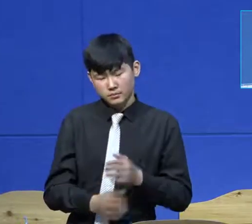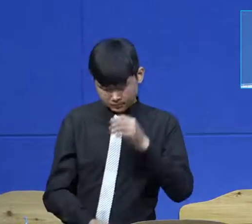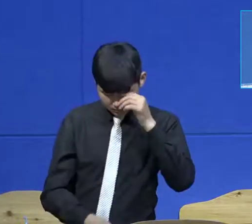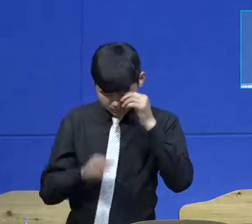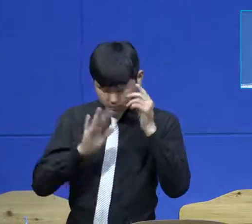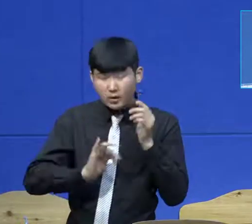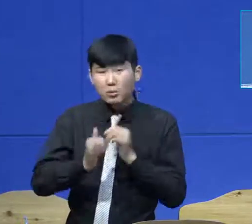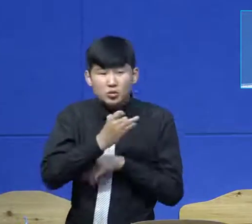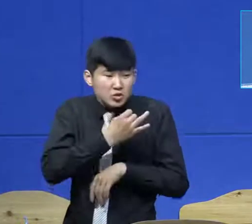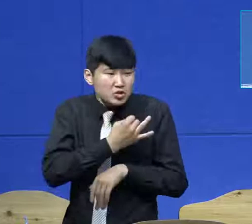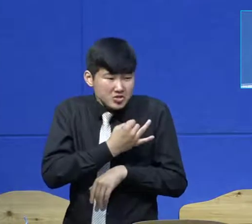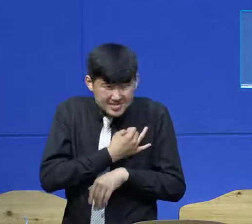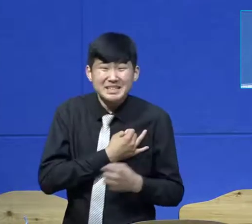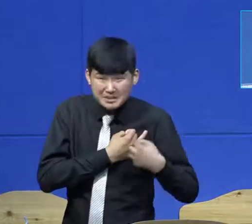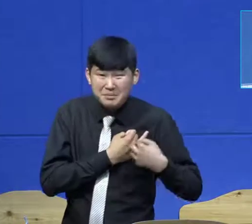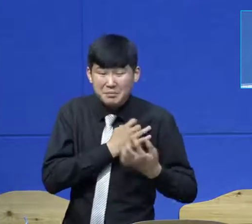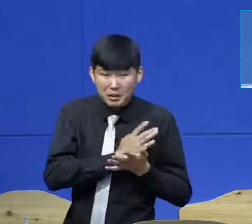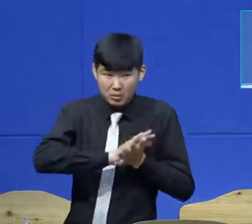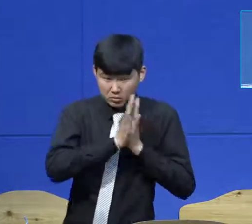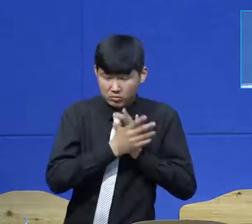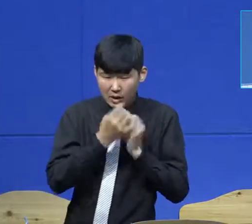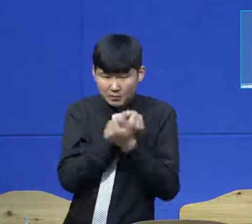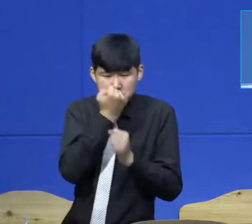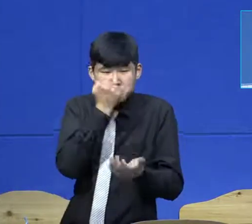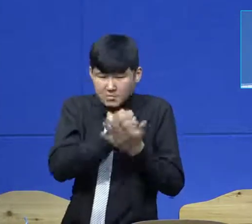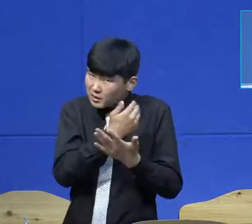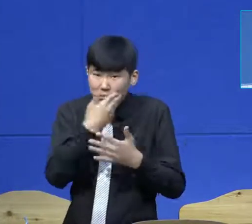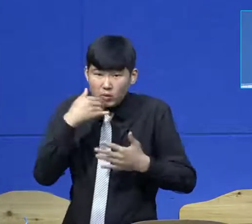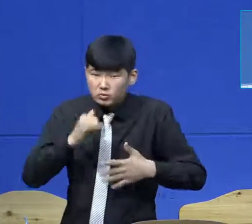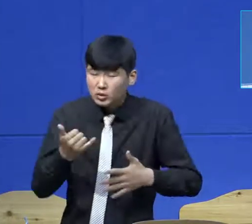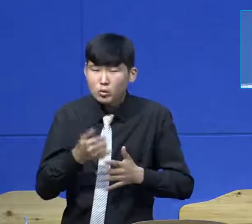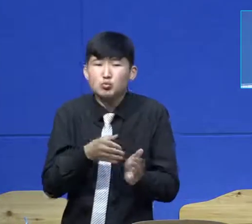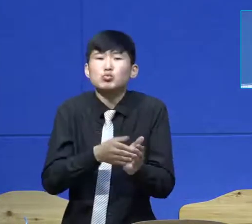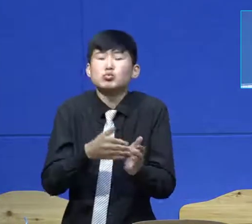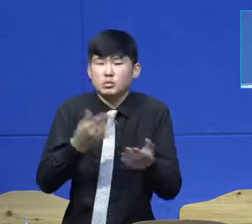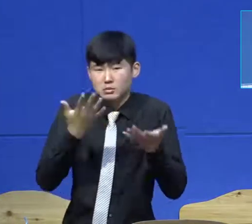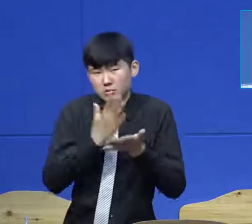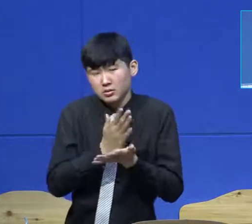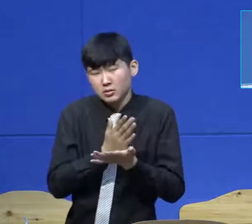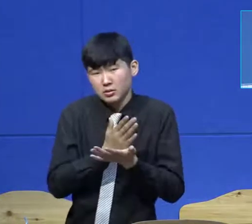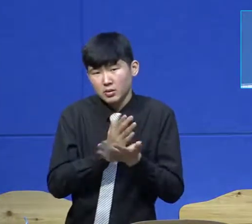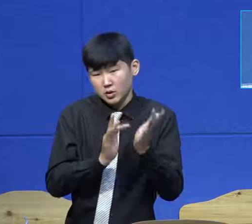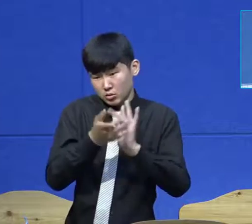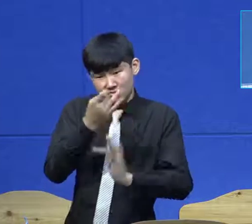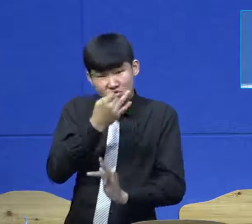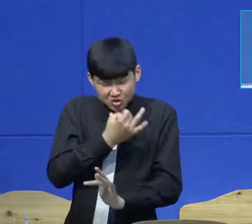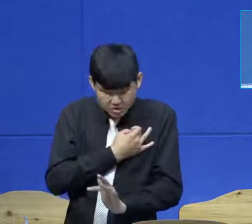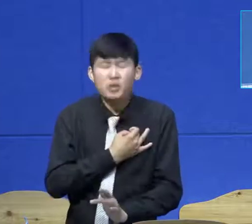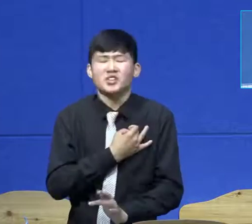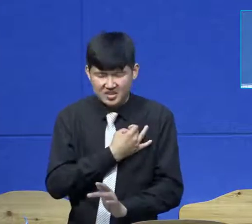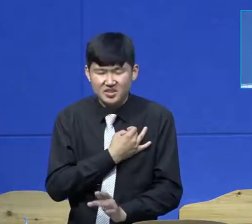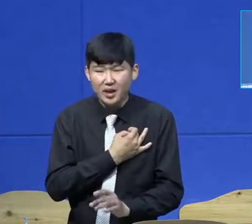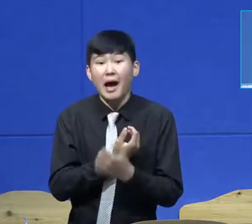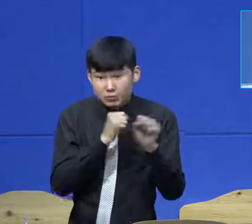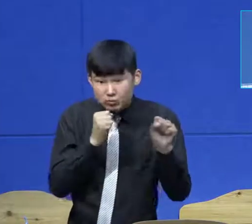Тийм учраас итгэх нь итгэхэд байгаа мөртлөө авралын батлахаа байхгүй учраас яаж вэ? Дутаад байна. Есүс итгэдэггүй гэхээр итгэдэг.